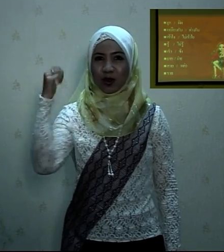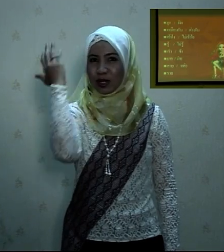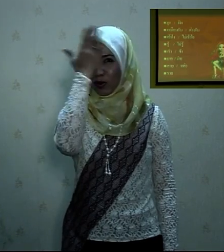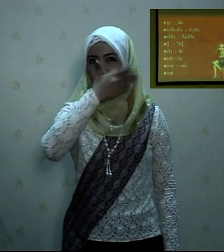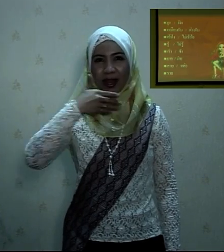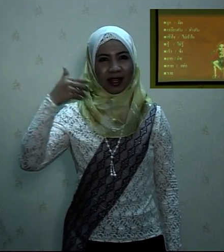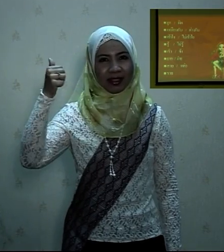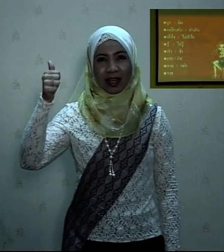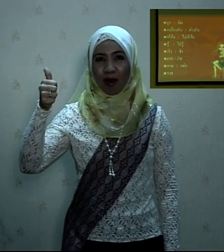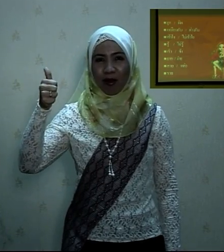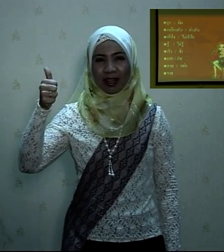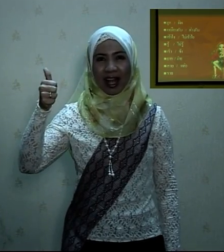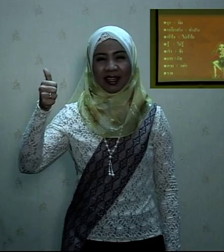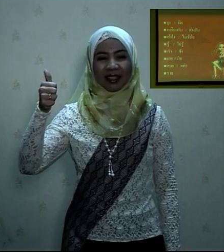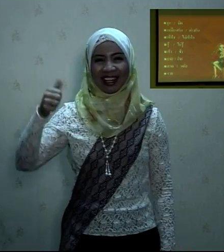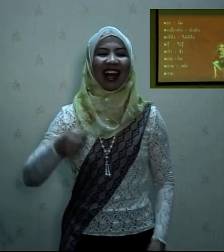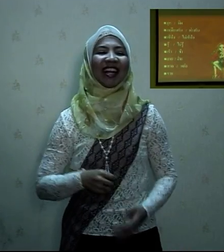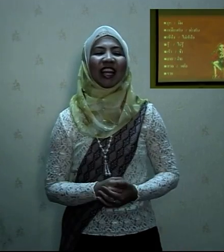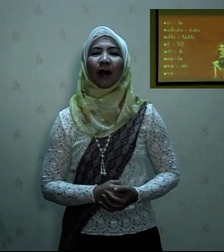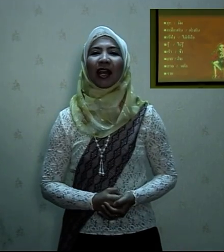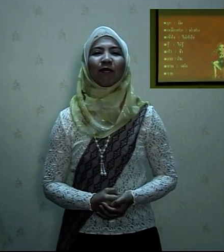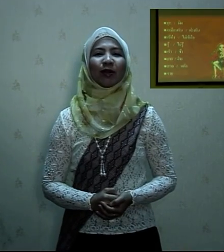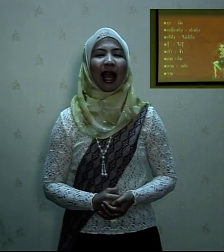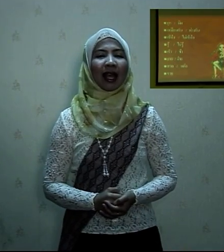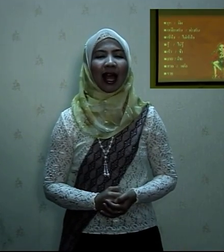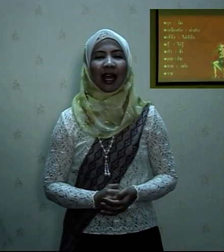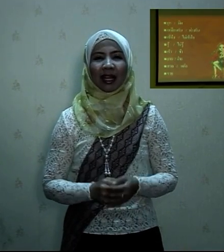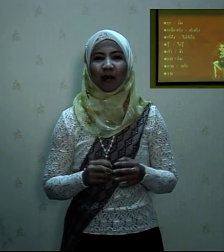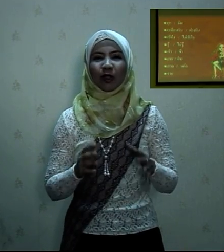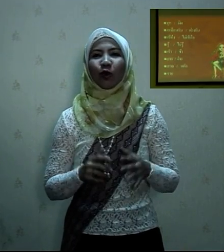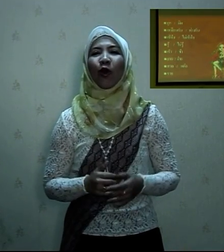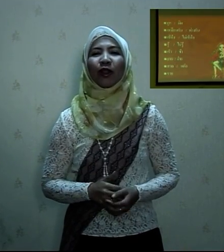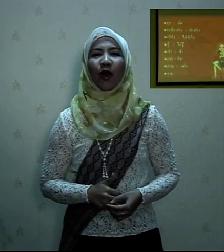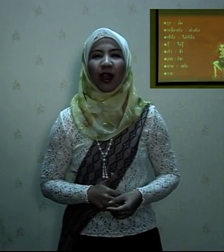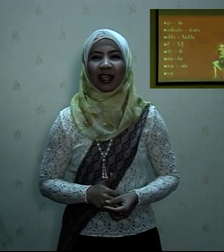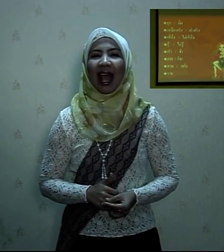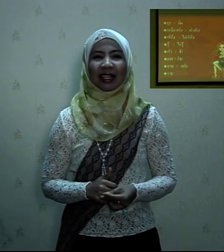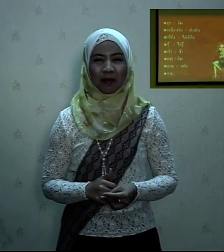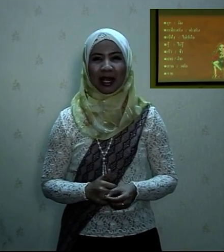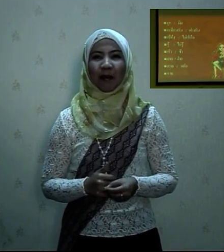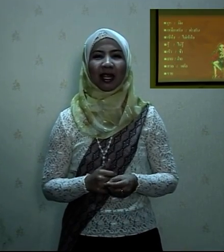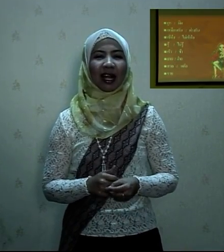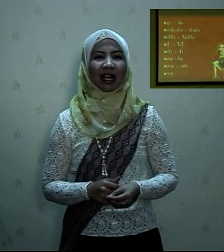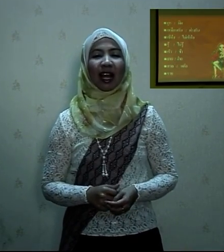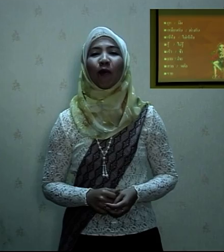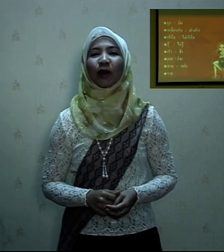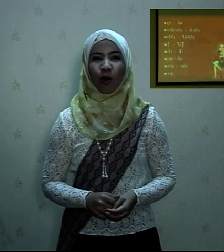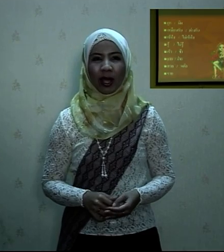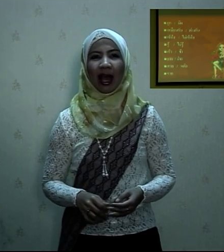สวยหล่อนะคะค่ะต่อไปคำสุดท้ายค่ะคำนี้ทุกๆคนก็อยากจะมีคำนี้นะคะก็คำว่ารวยค่ะ